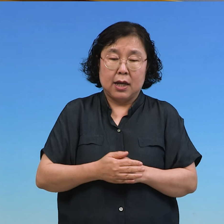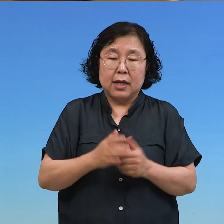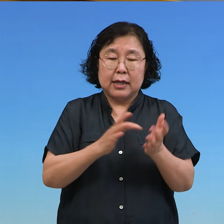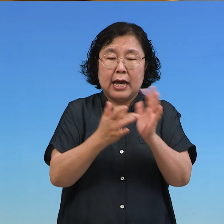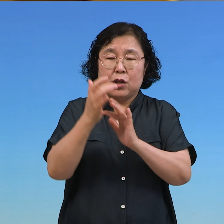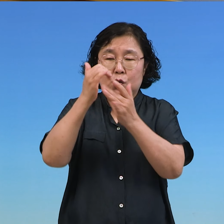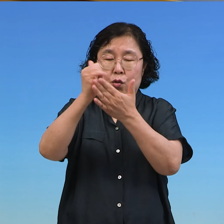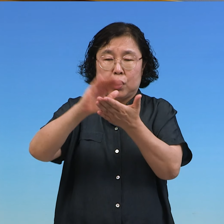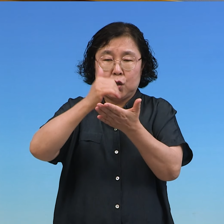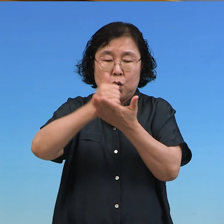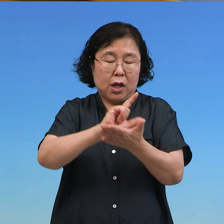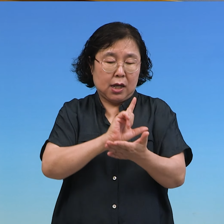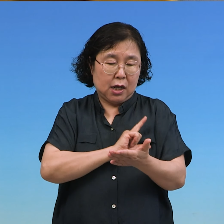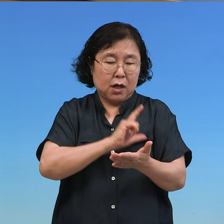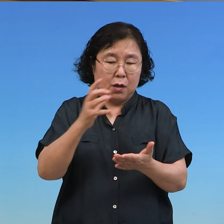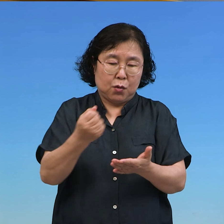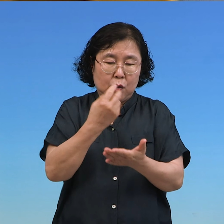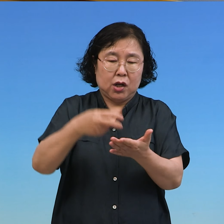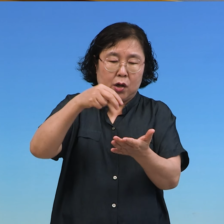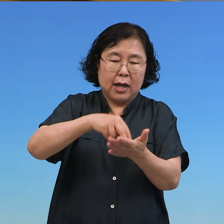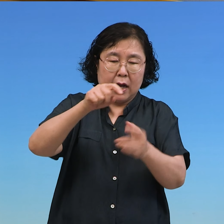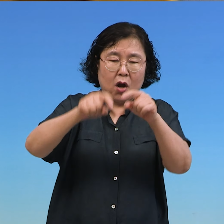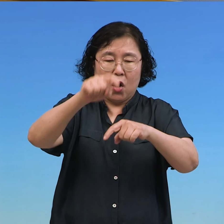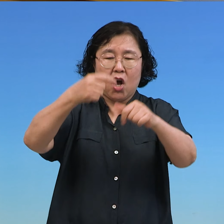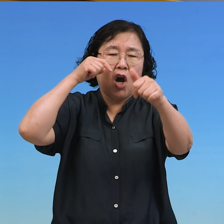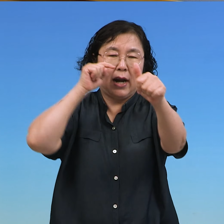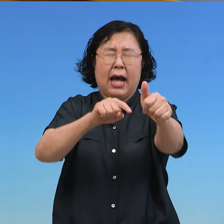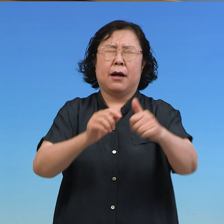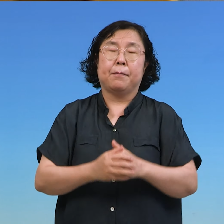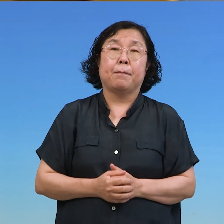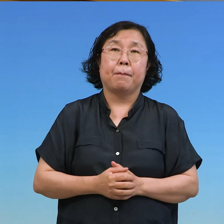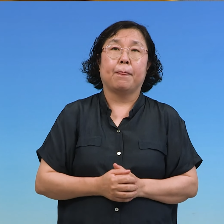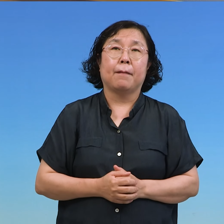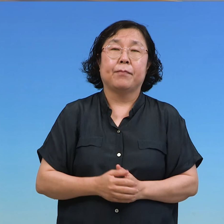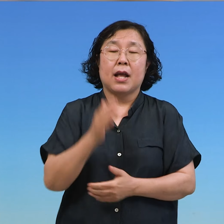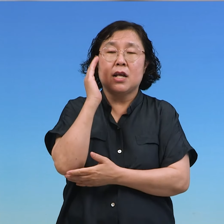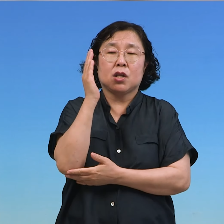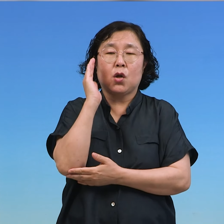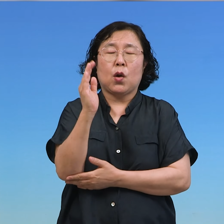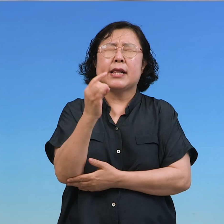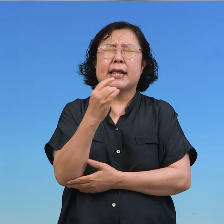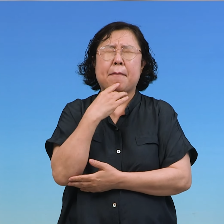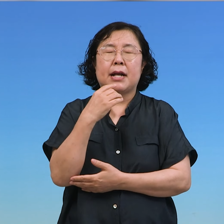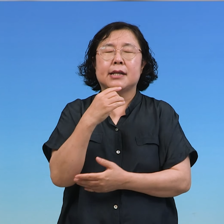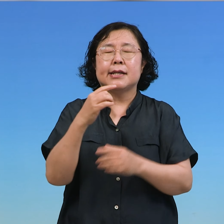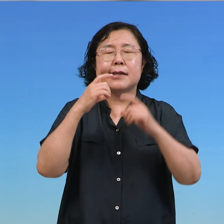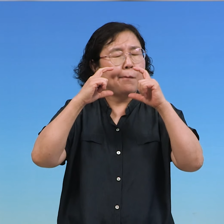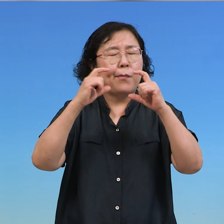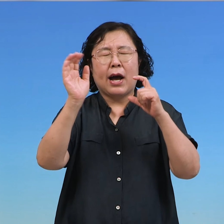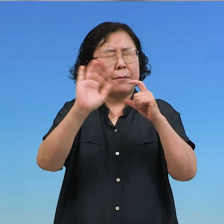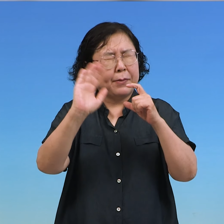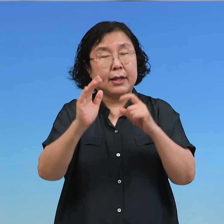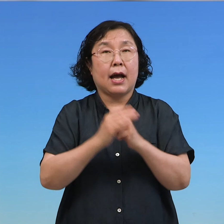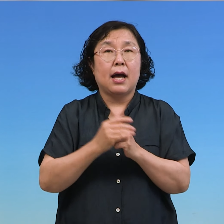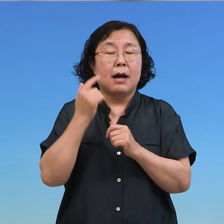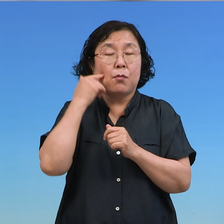그리스도의 이름으로 일어나 걸어라 목사 이리스만 아니고 설교할 때만 하는 선포 아니고